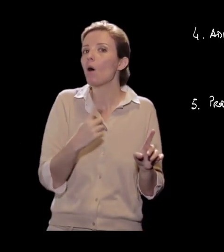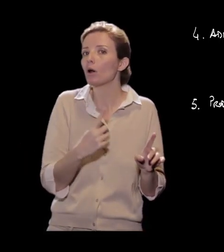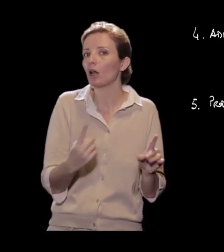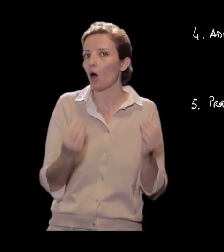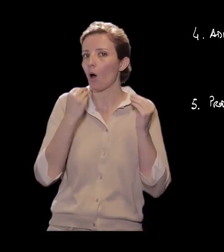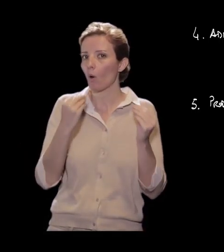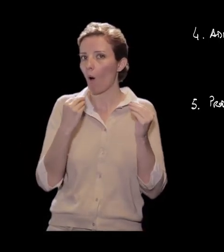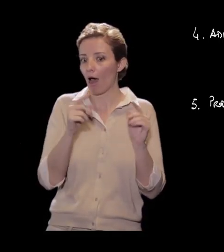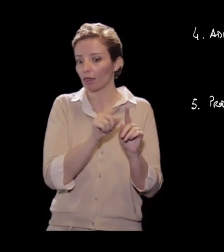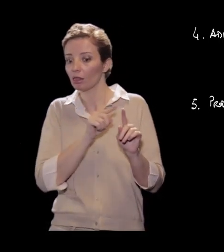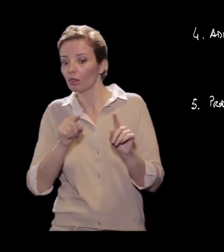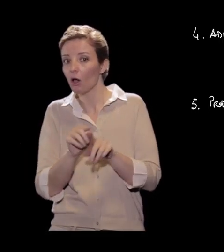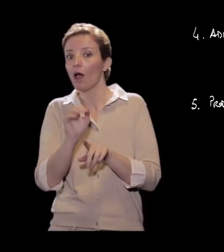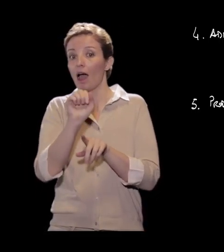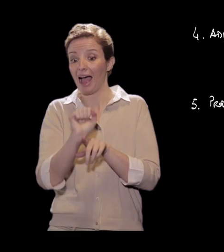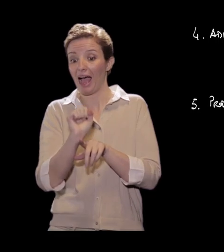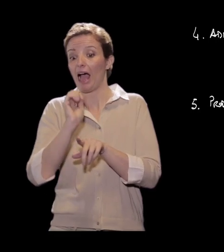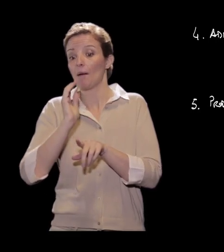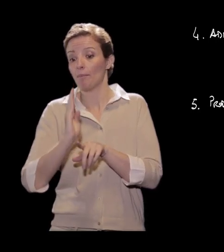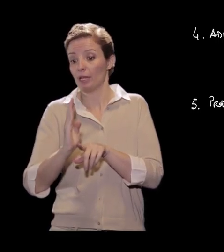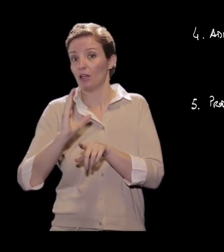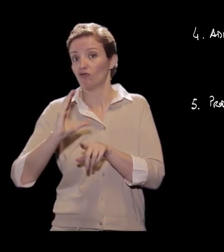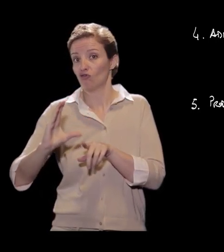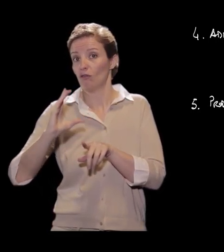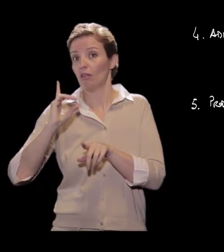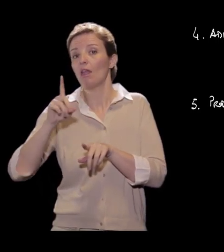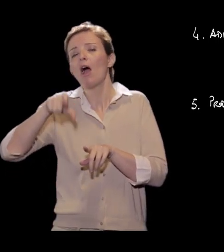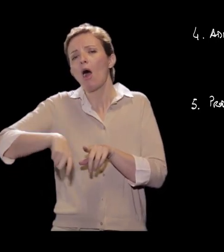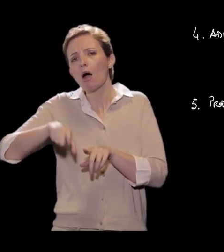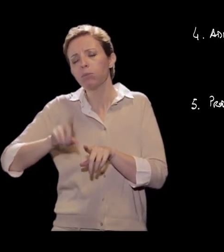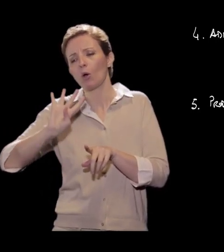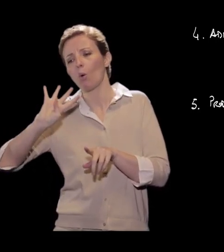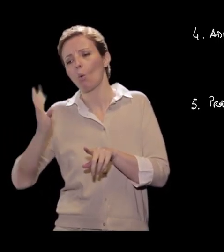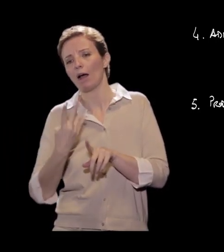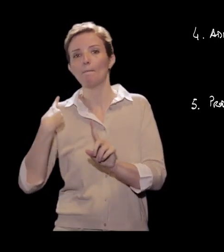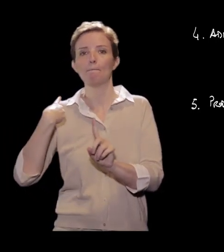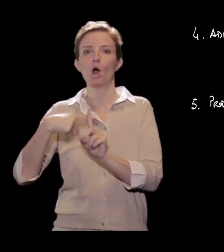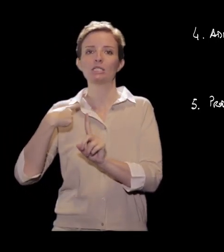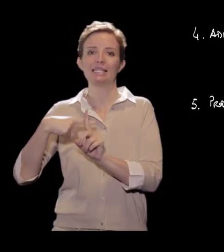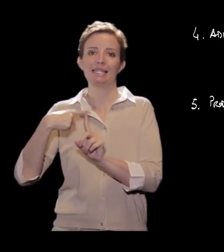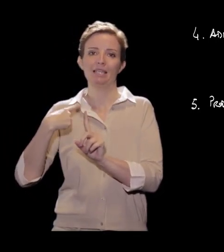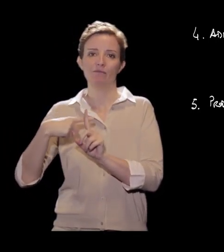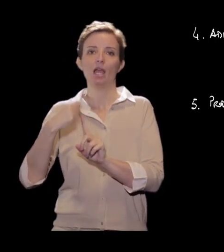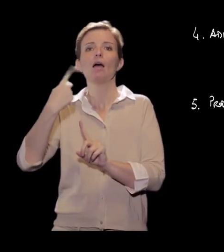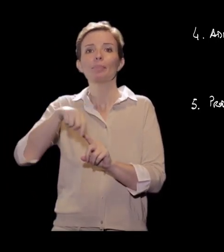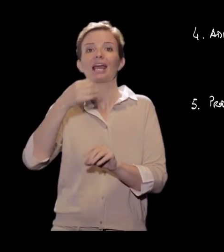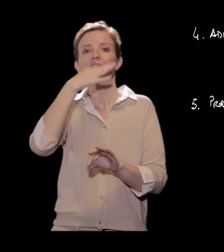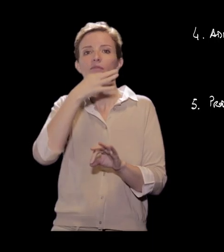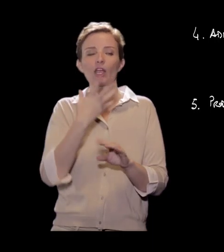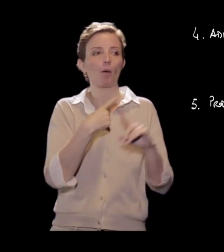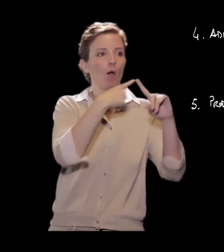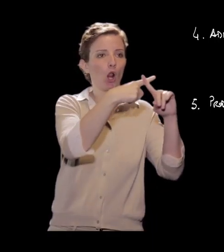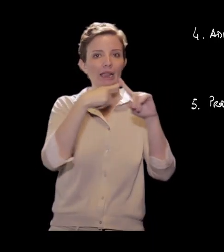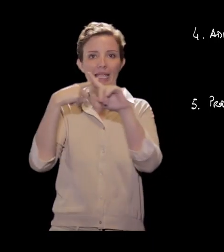a b c e d siano tutti quanti i numeri positivi quindi vuol dire che se moltiplichiamo membro a membro 2